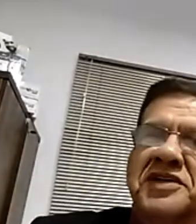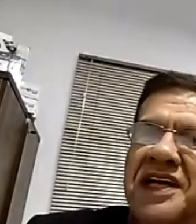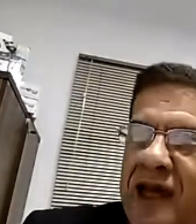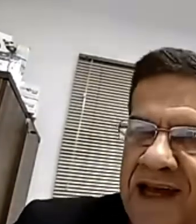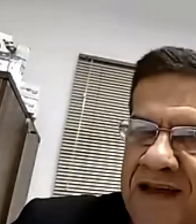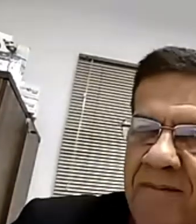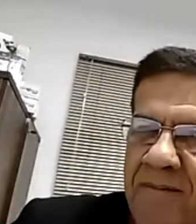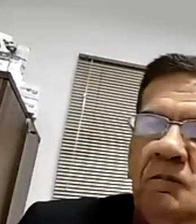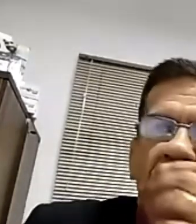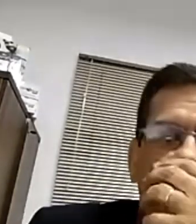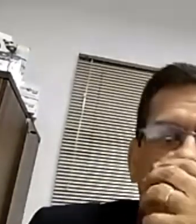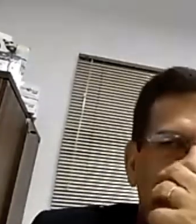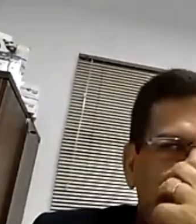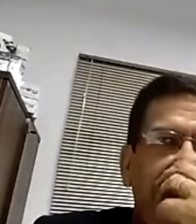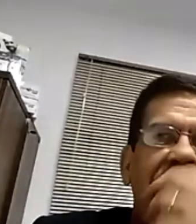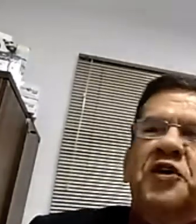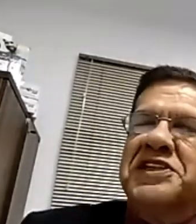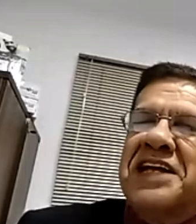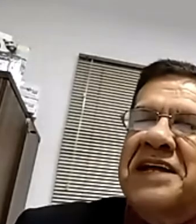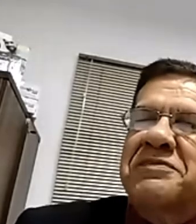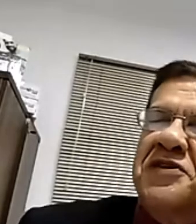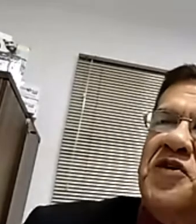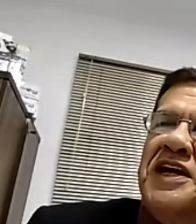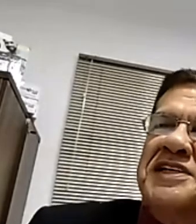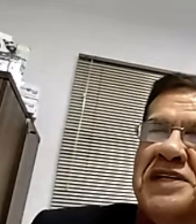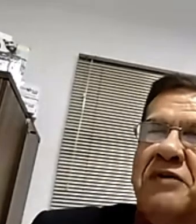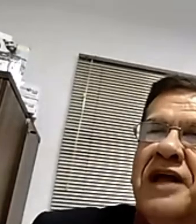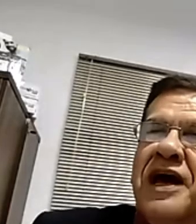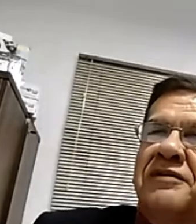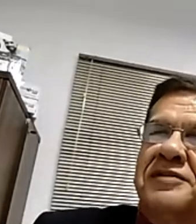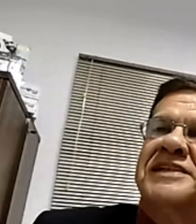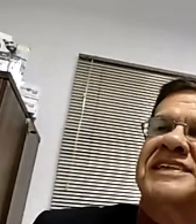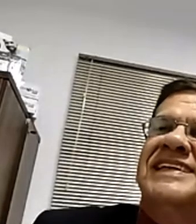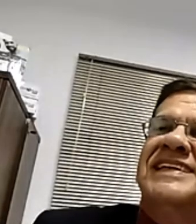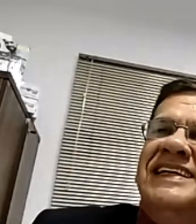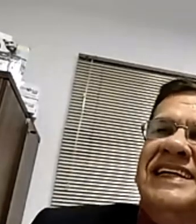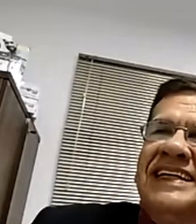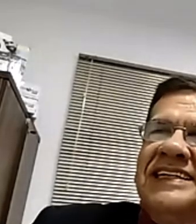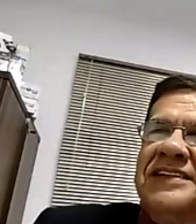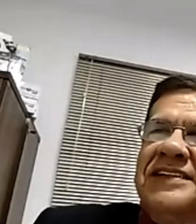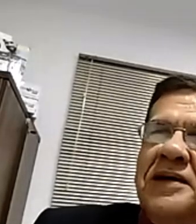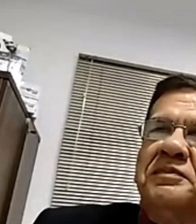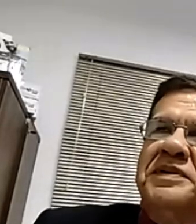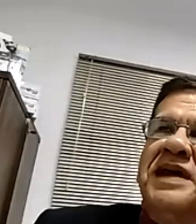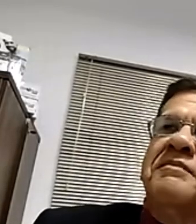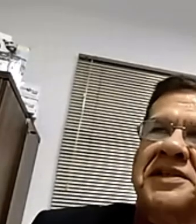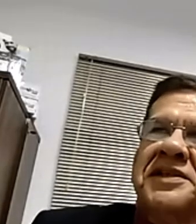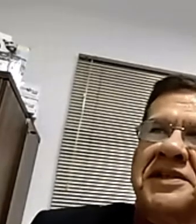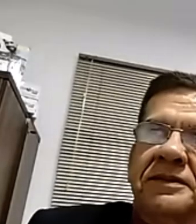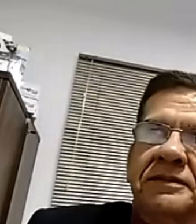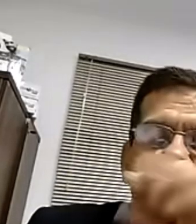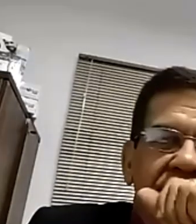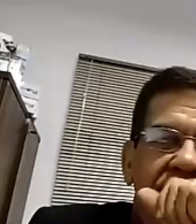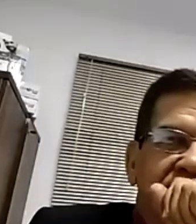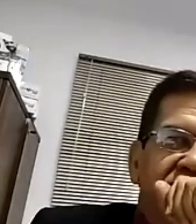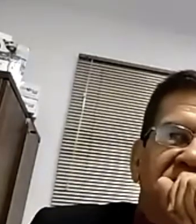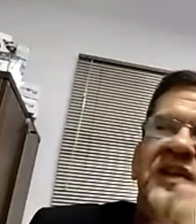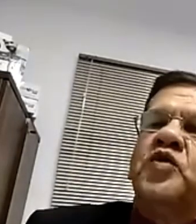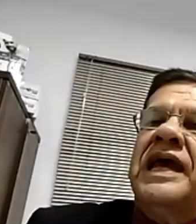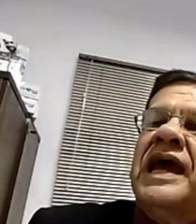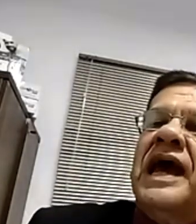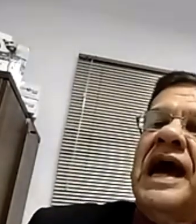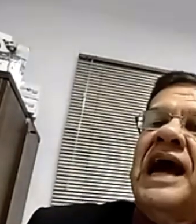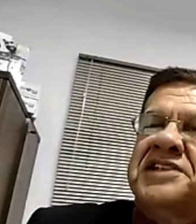Ninguém, né? Ninguém. Todos nós queremos ter um coração saudável. Então, primeiramente, o que